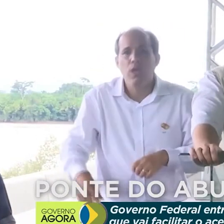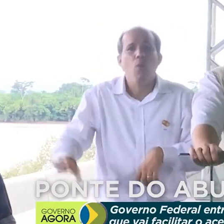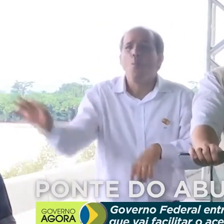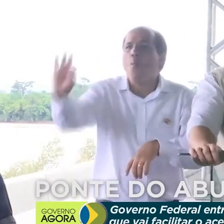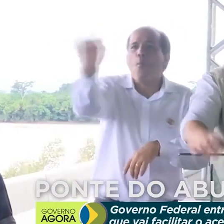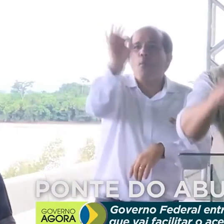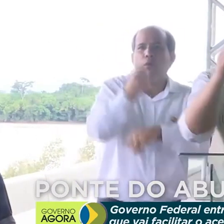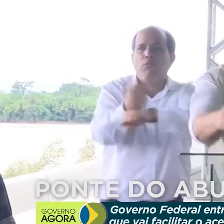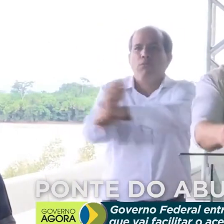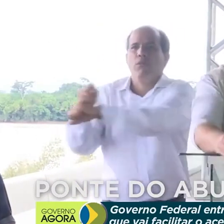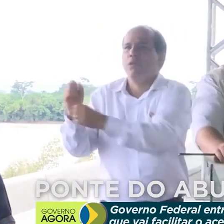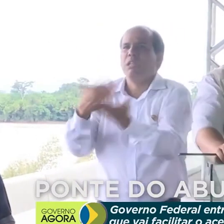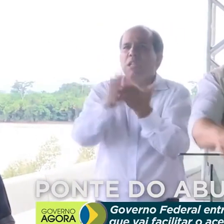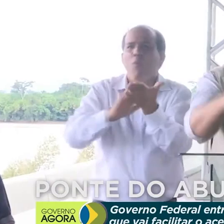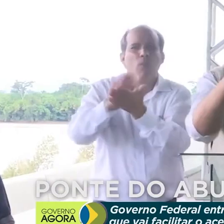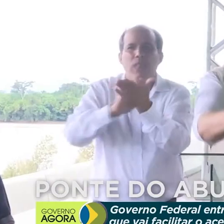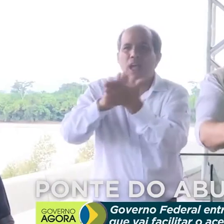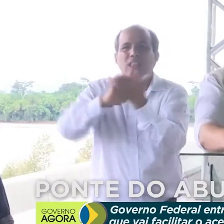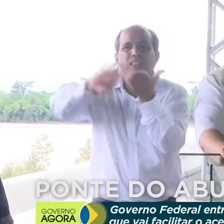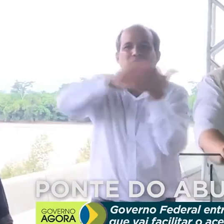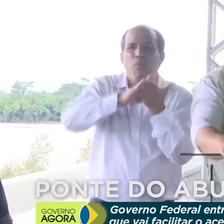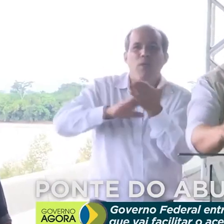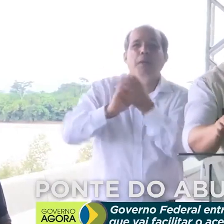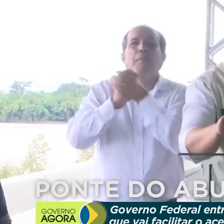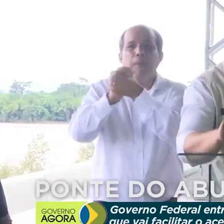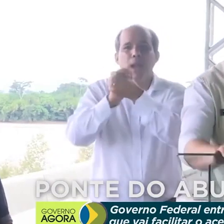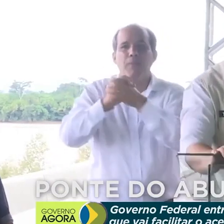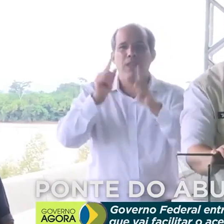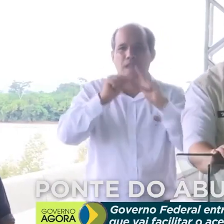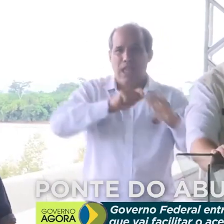Ninguém está ficando para trás. Parabéns ao Acre, parabéns à Rondônia, parabéns ao Brasil.